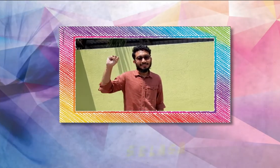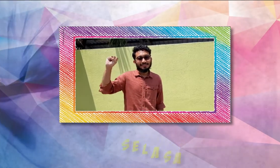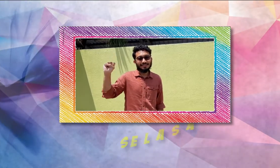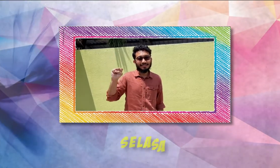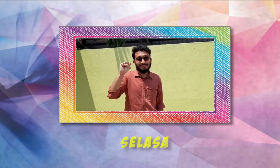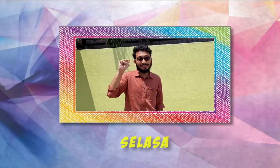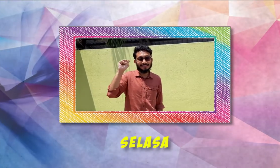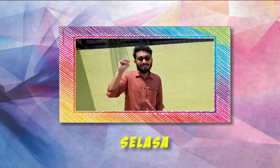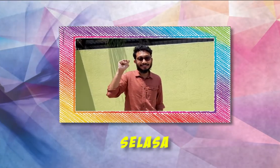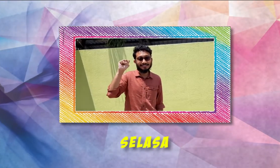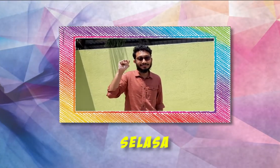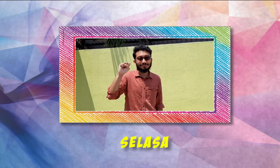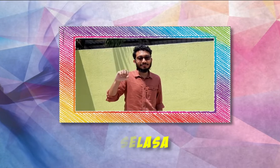teratur berlabuh